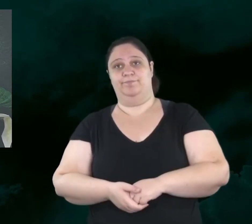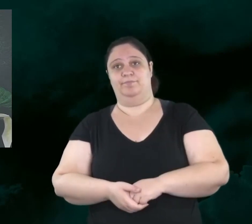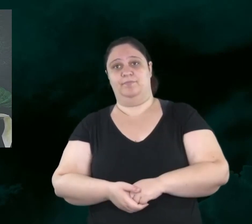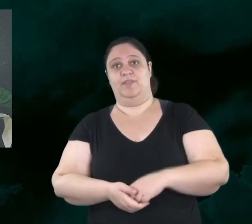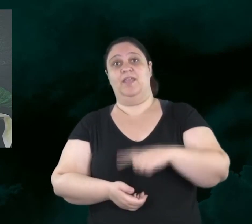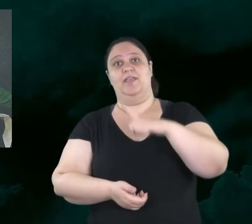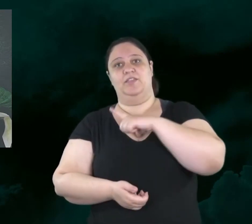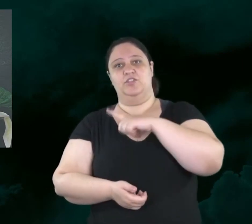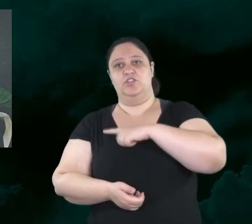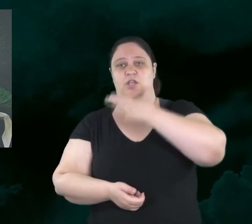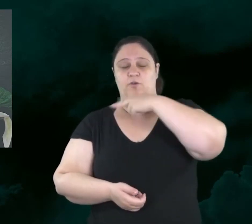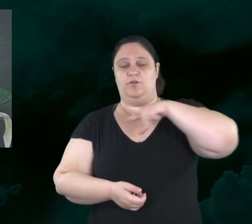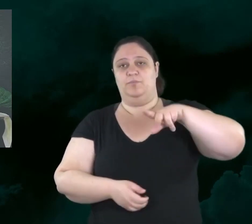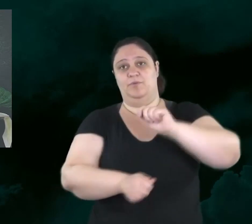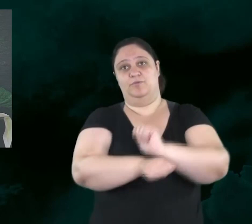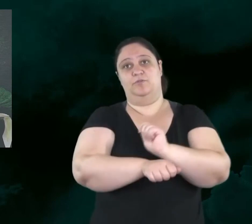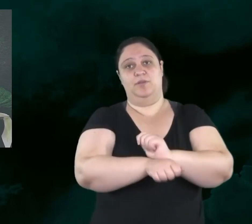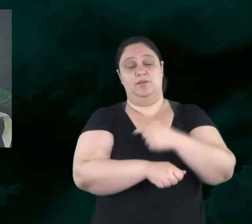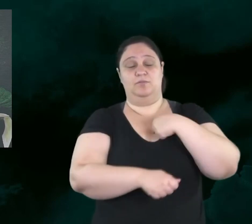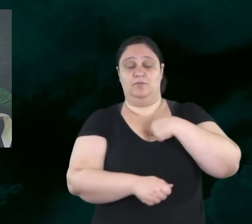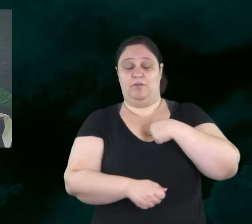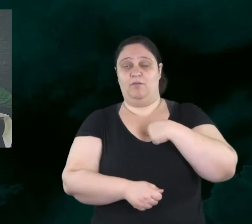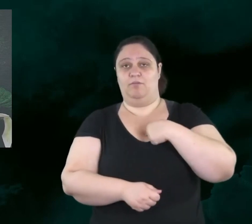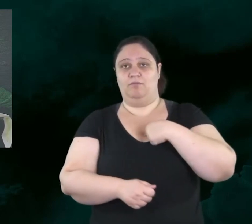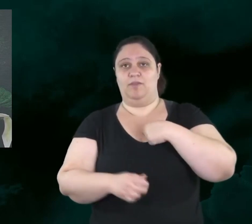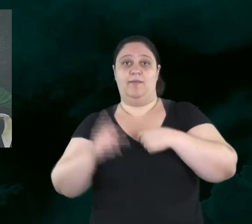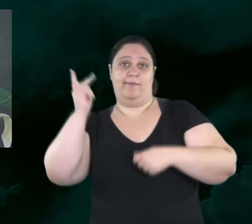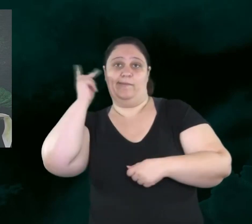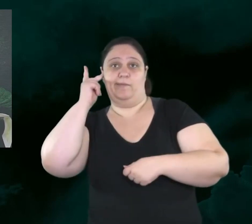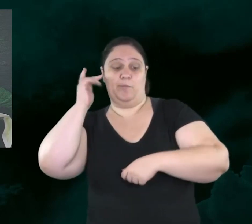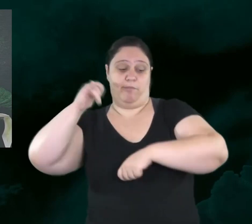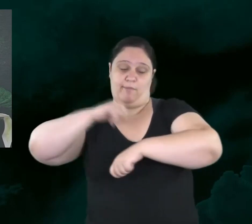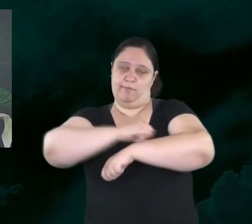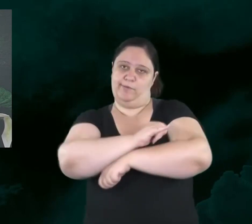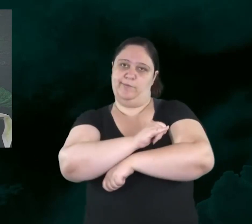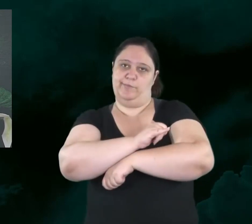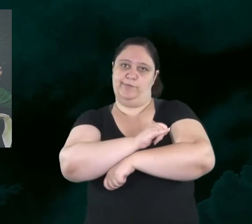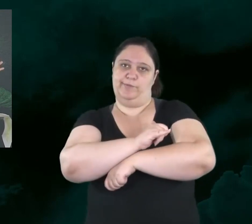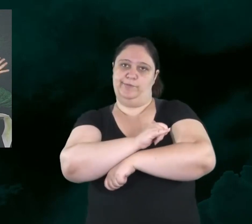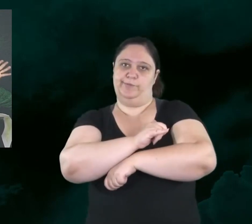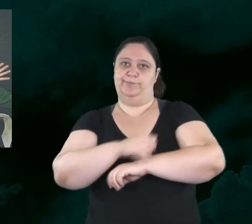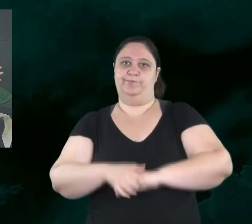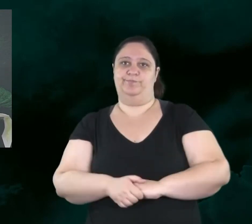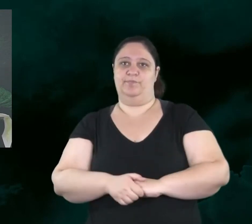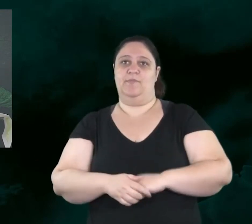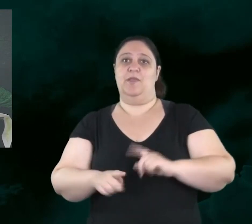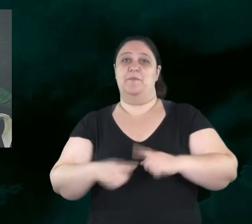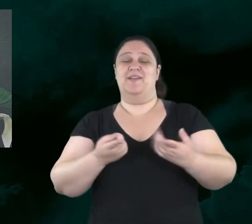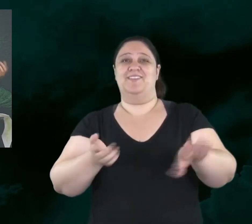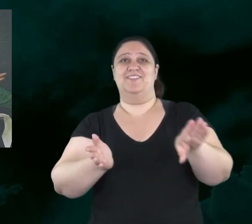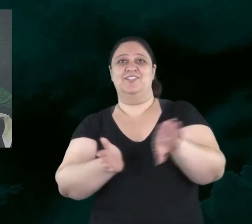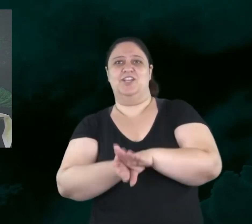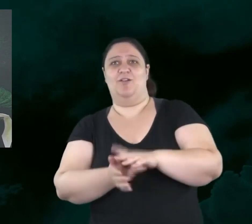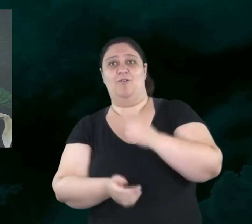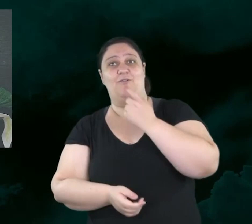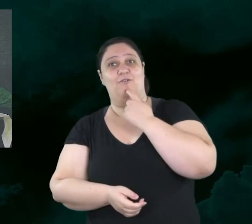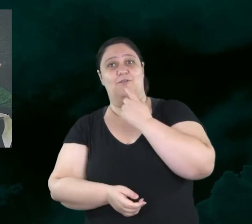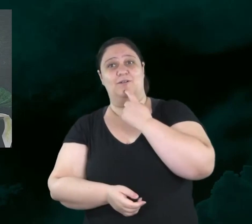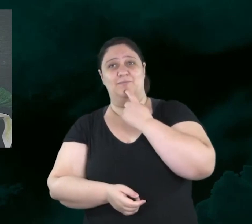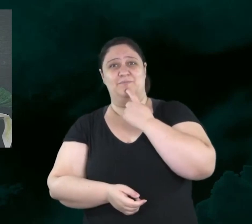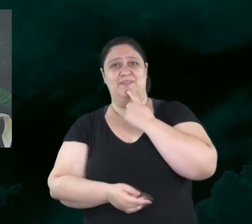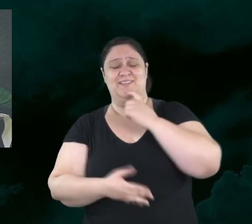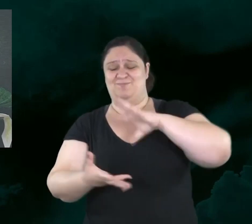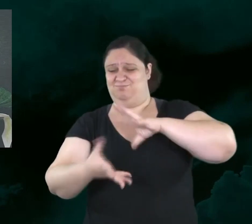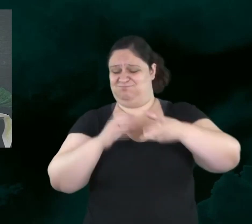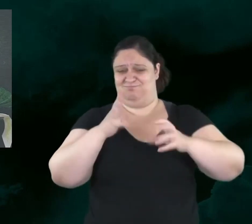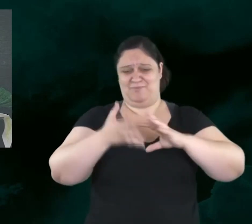me esperando lá em Guarulhos. E quando chegou em Campinas, e aquela confusão, né, de